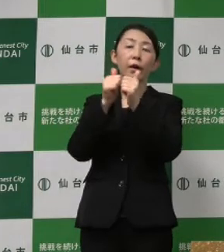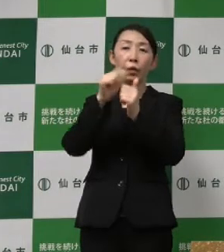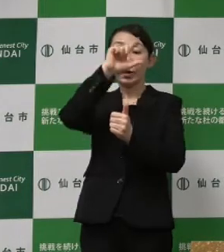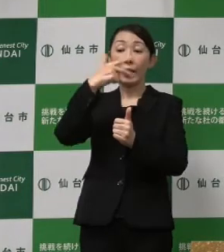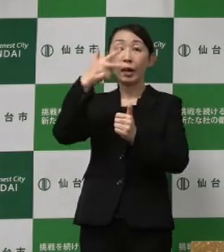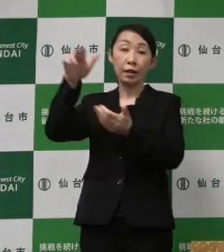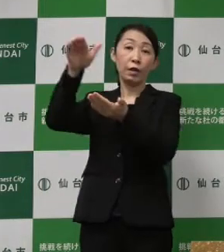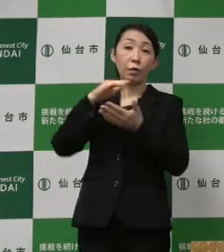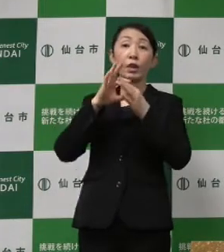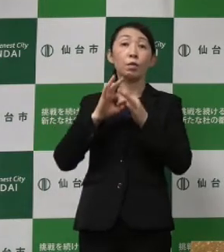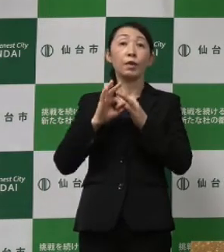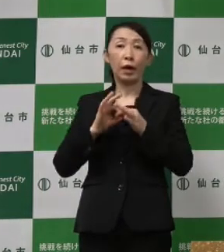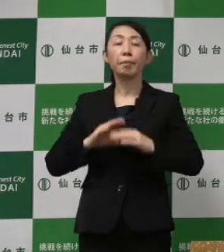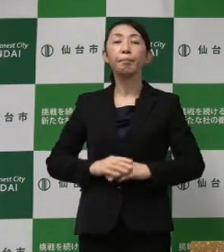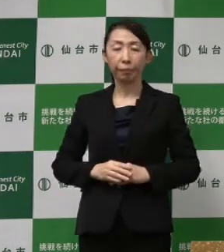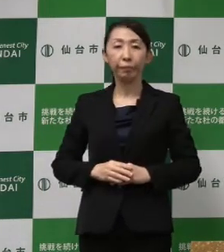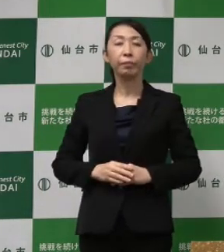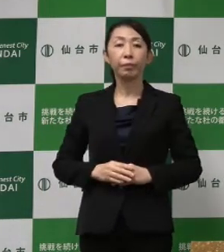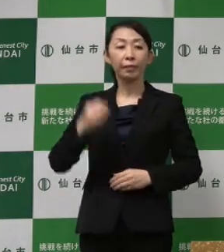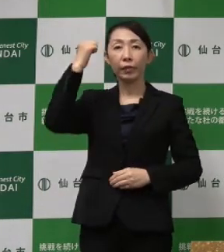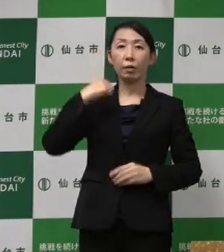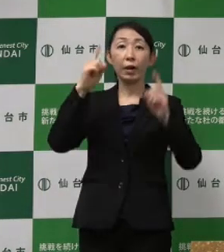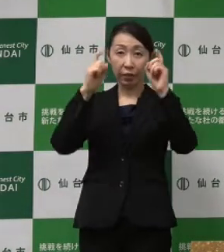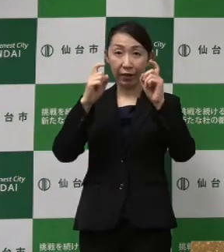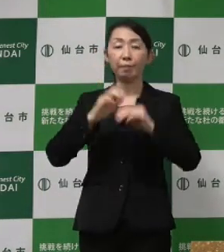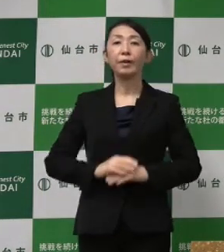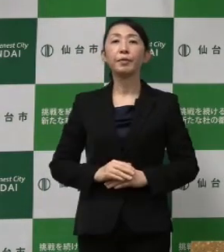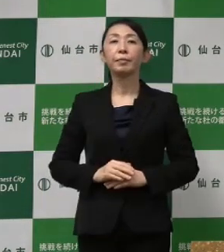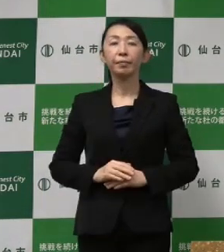ます。それでは市長お願いいたします。 はい、おはようございます。